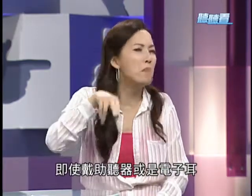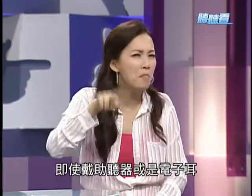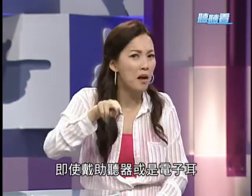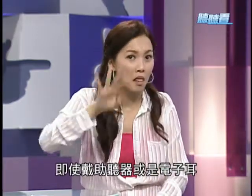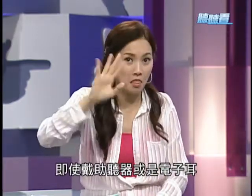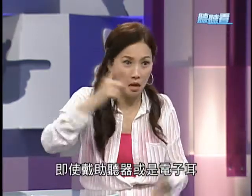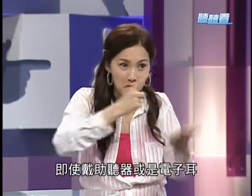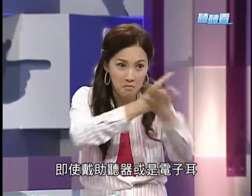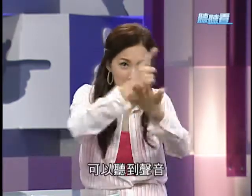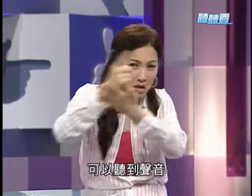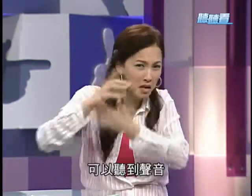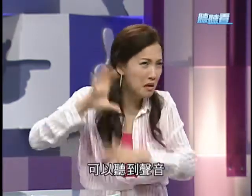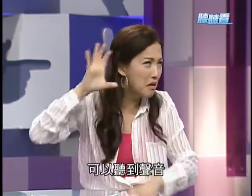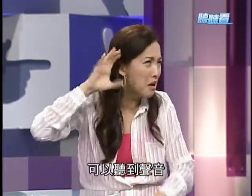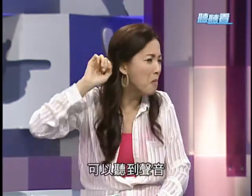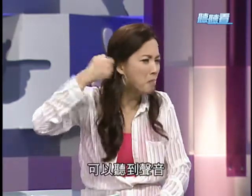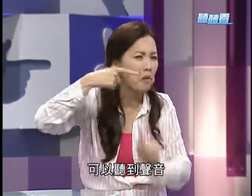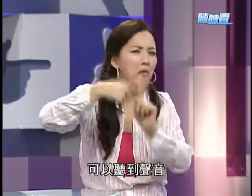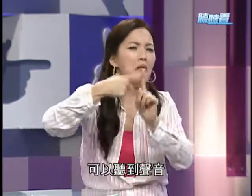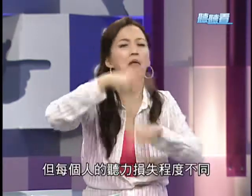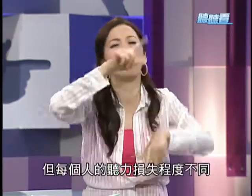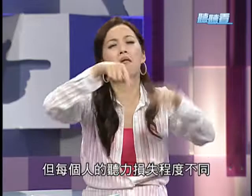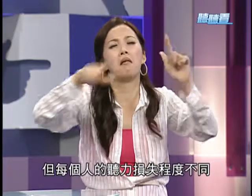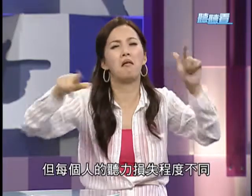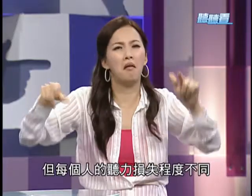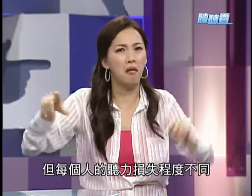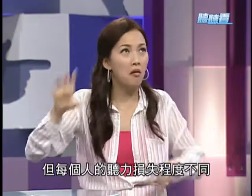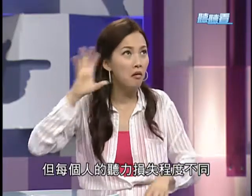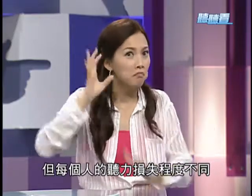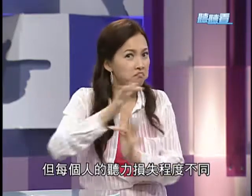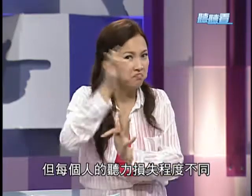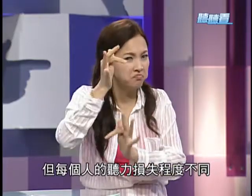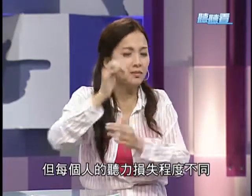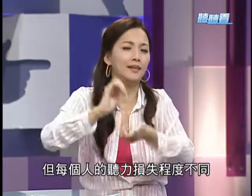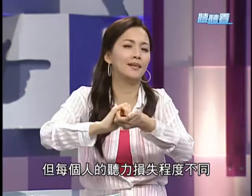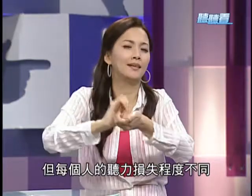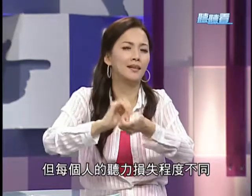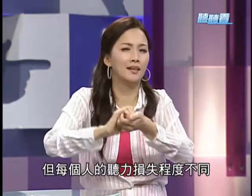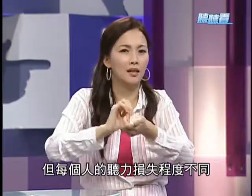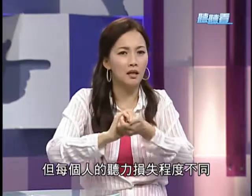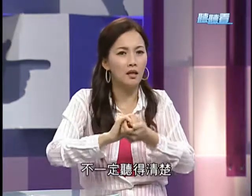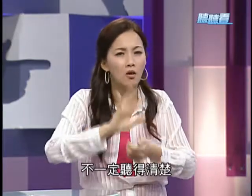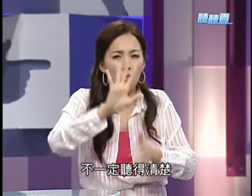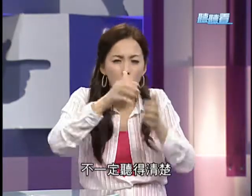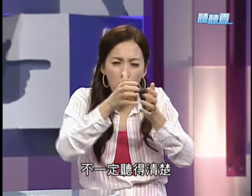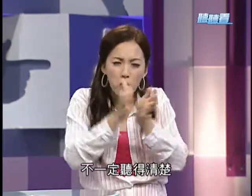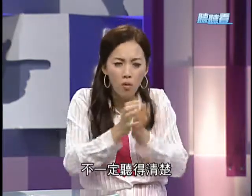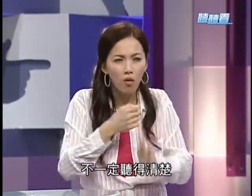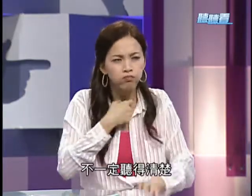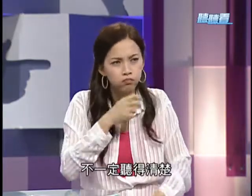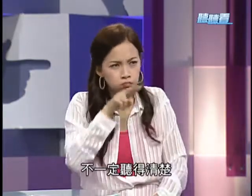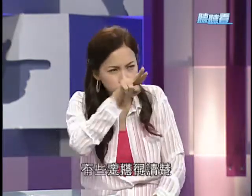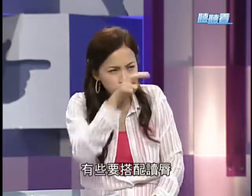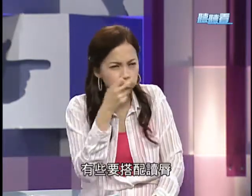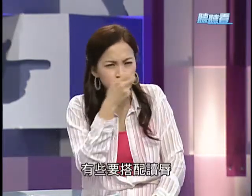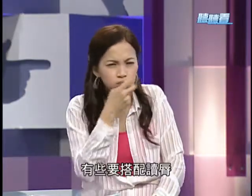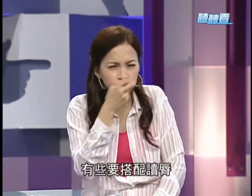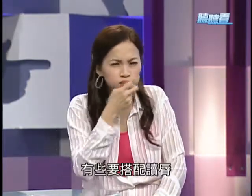电子耳可以听到声音，但每个人的听力损失程度不同，不一定听得清楚， 有些要搭配读